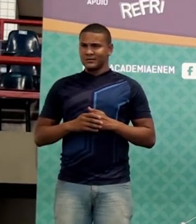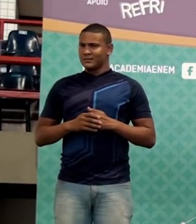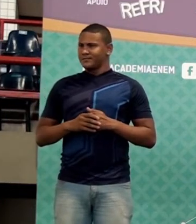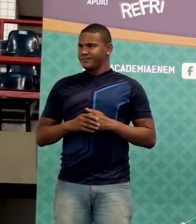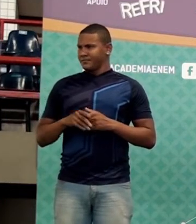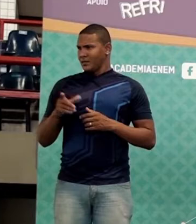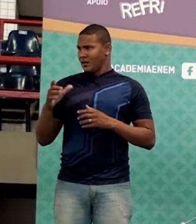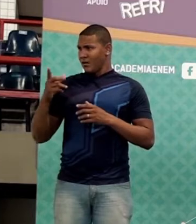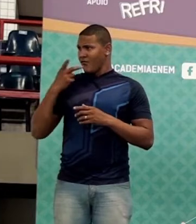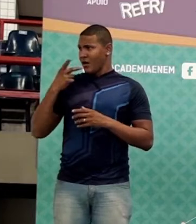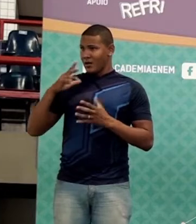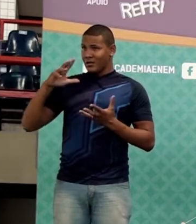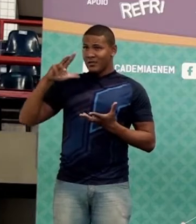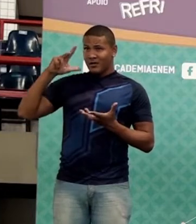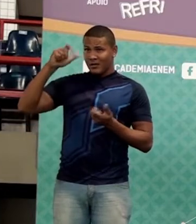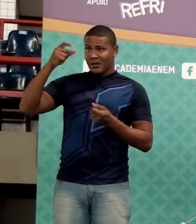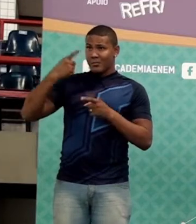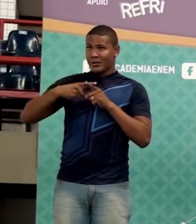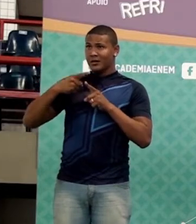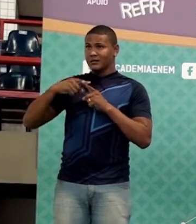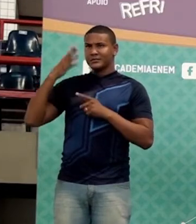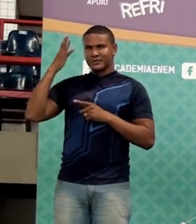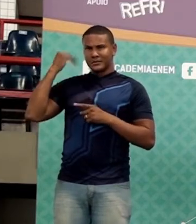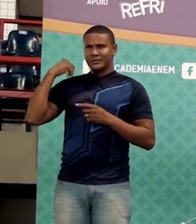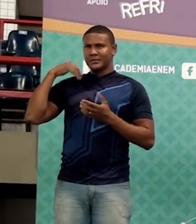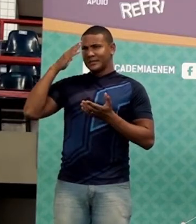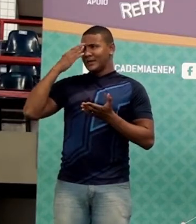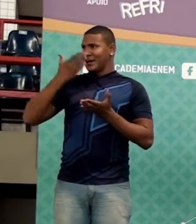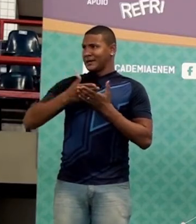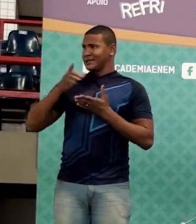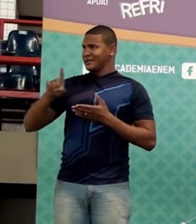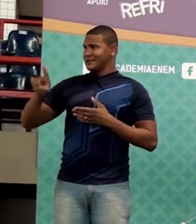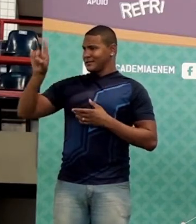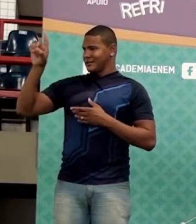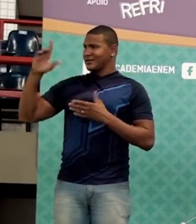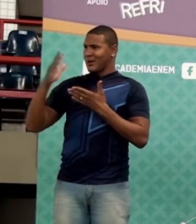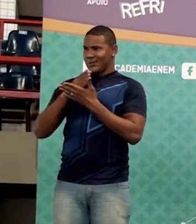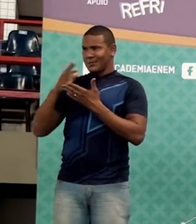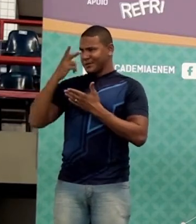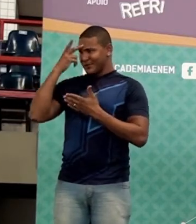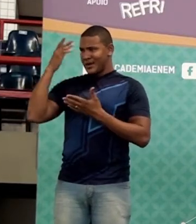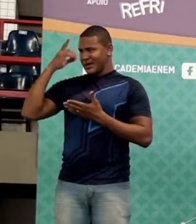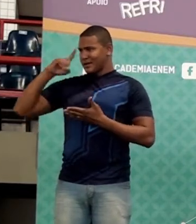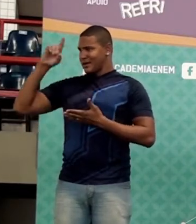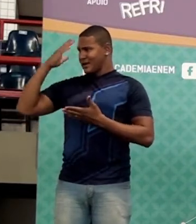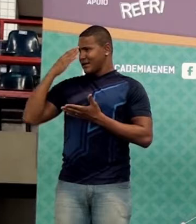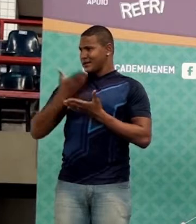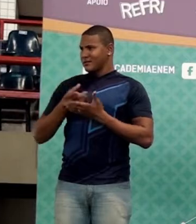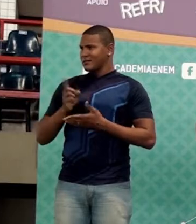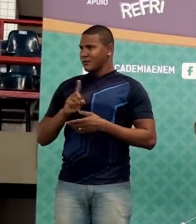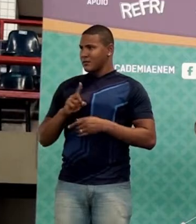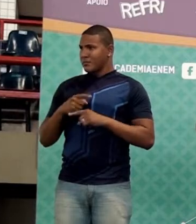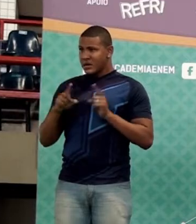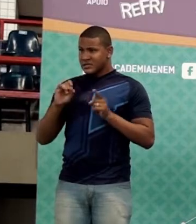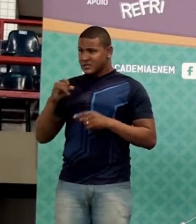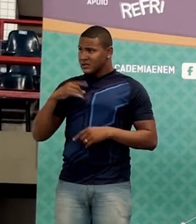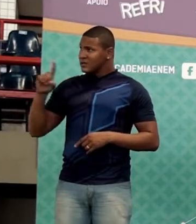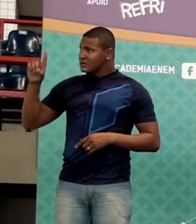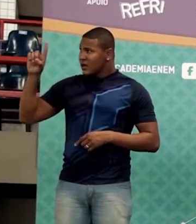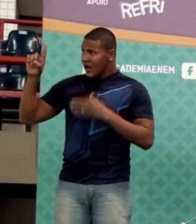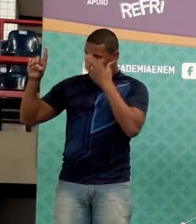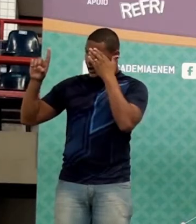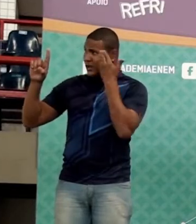mundo acredita em Deus. Mas para aqueles que acreditam no universo e acreditam em Deus também, meu amigo, aí não tem erro